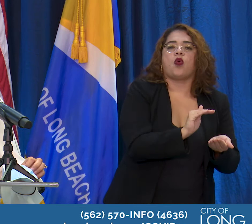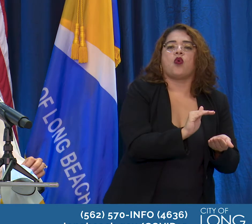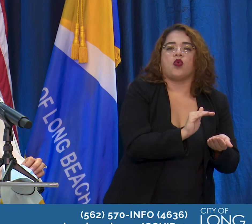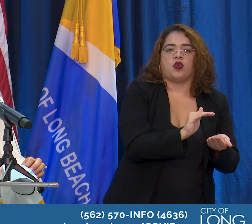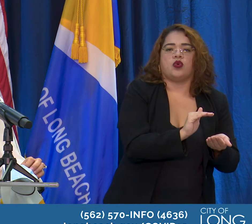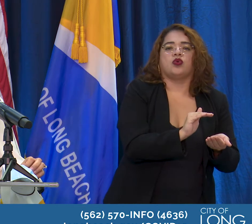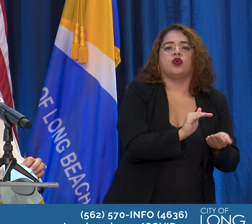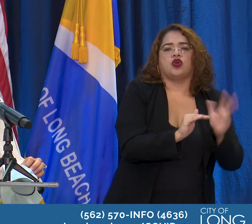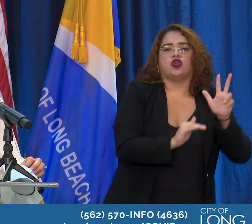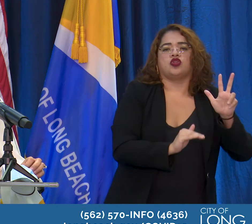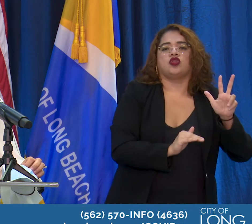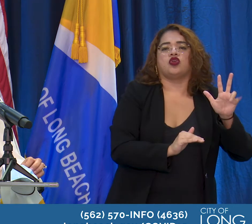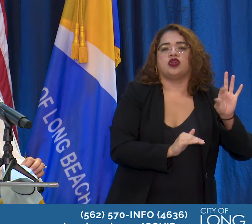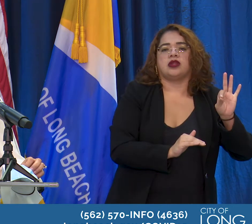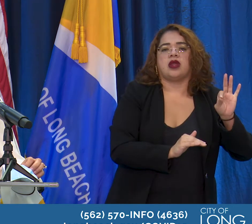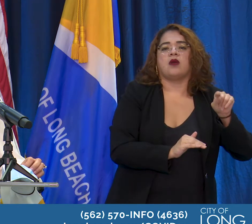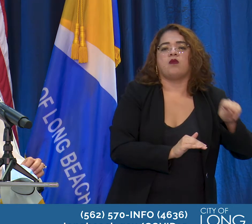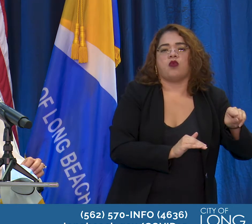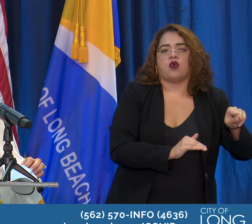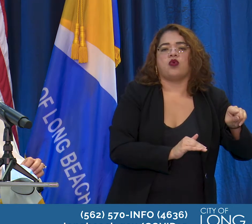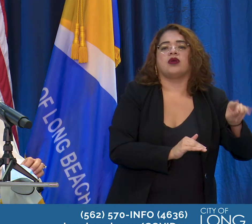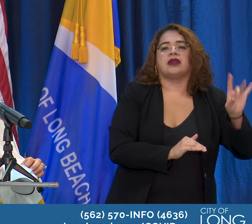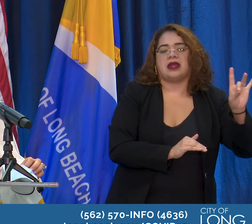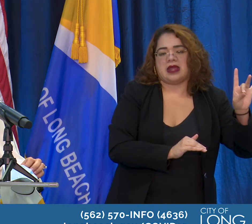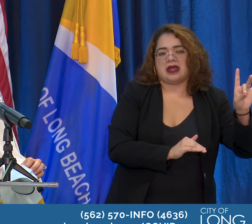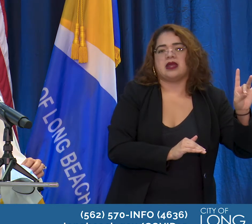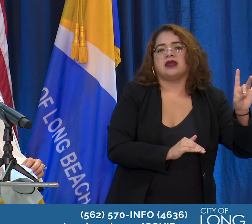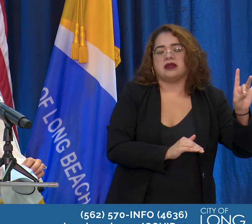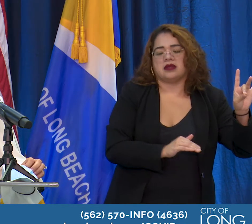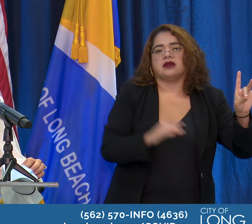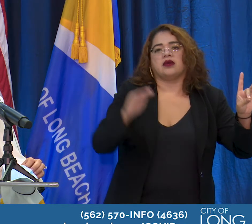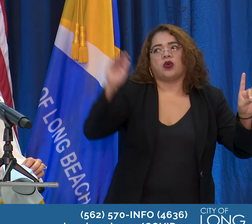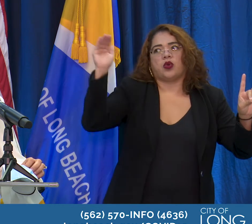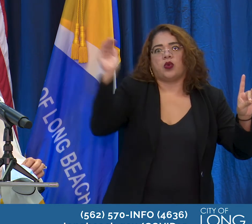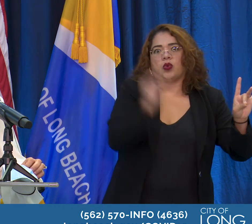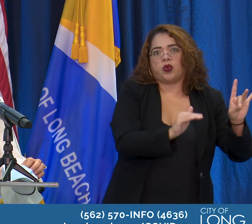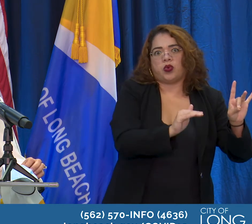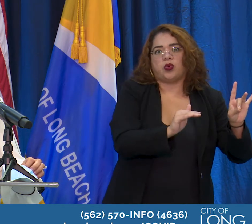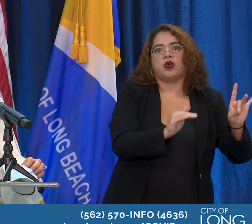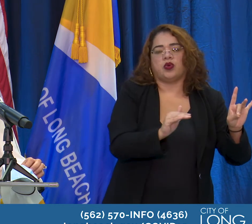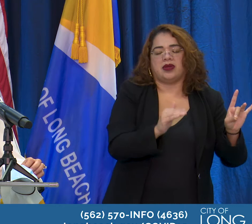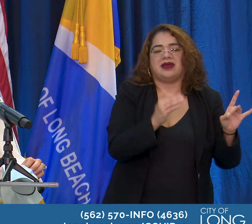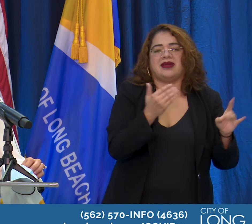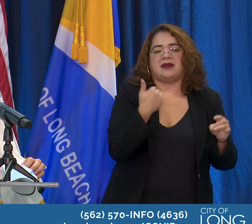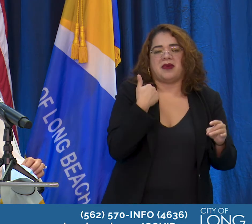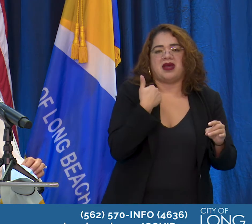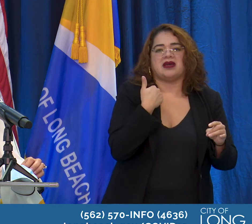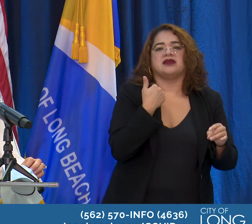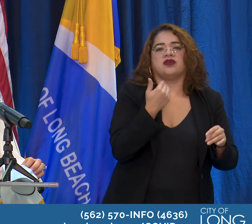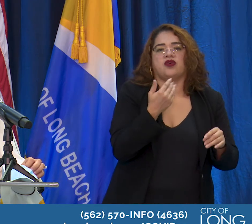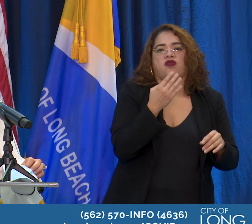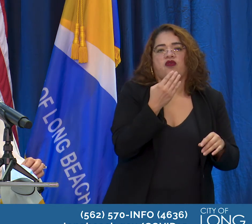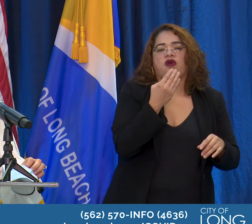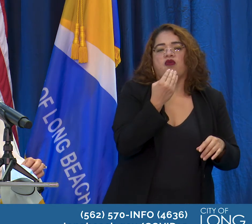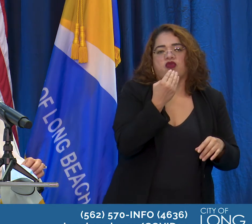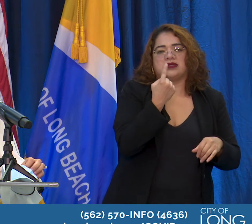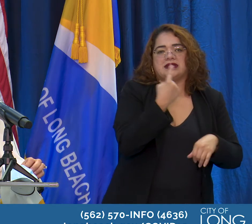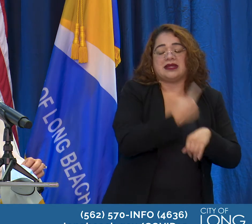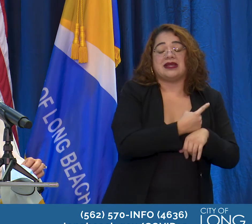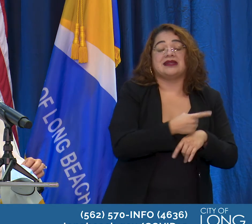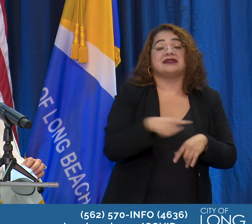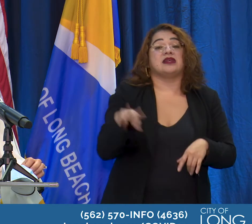nos queda un largo camino por recorrer. Los últimos 14 días tenemos un porcentaje